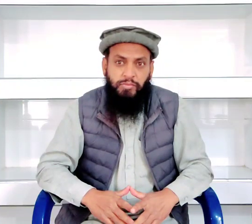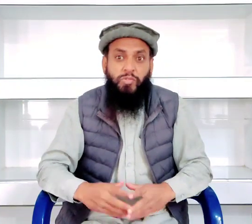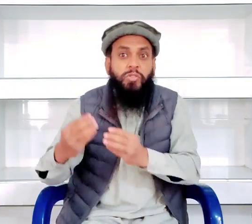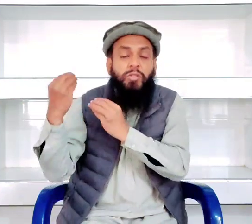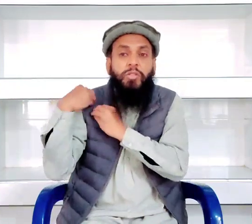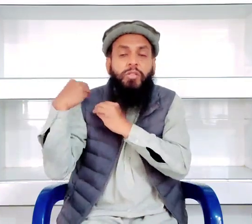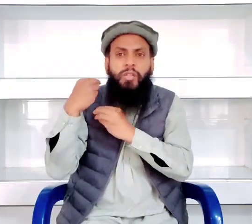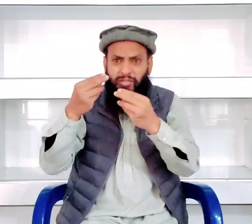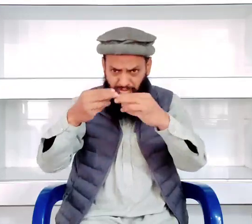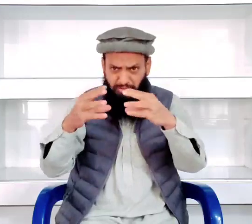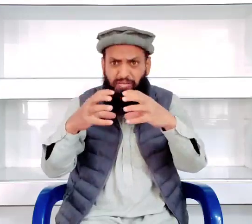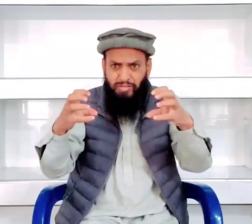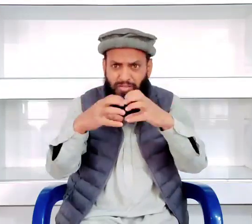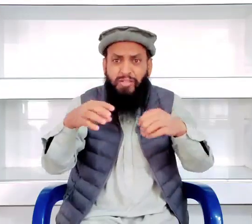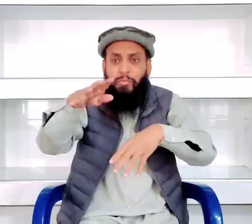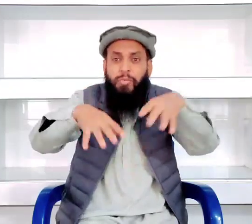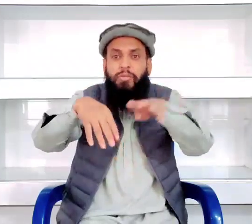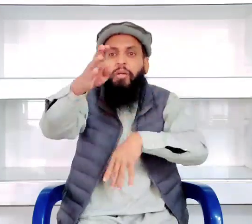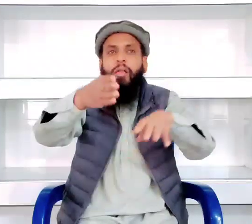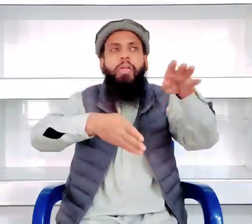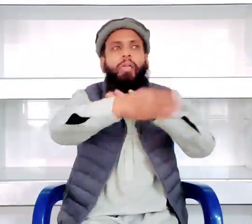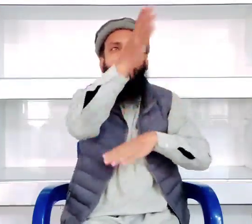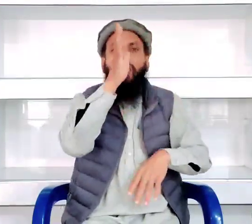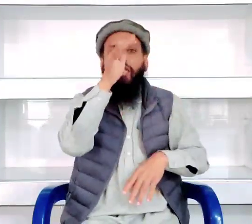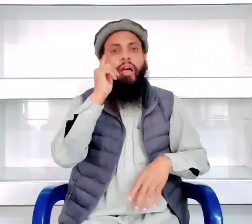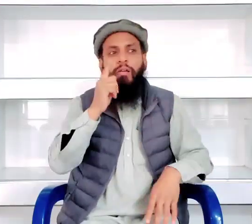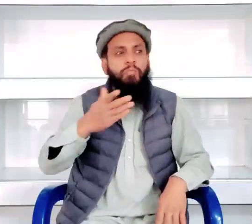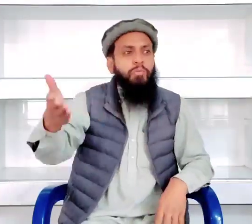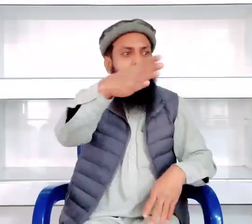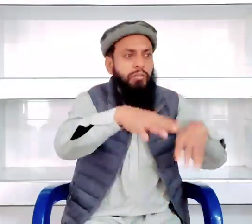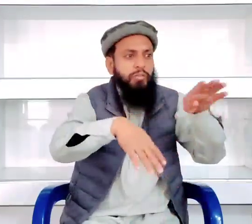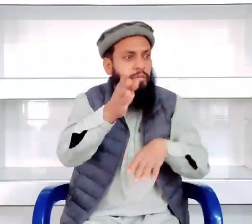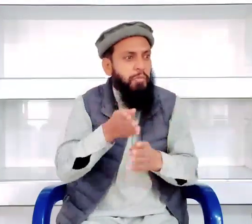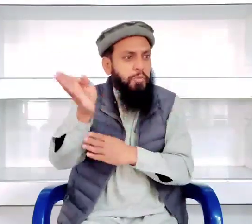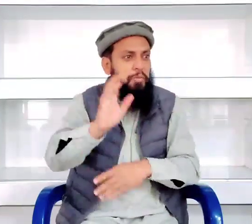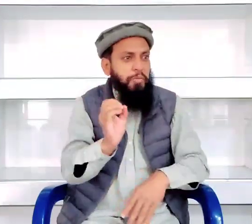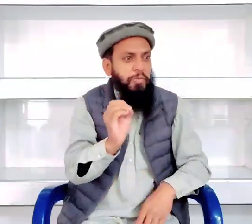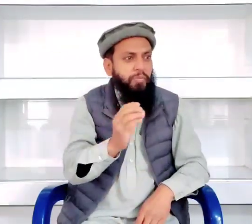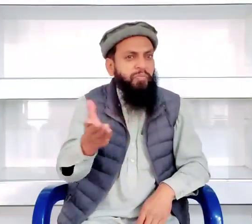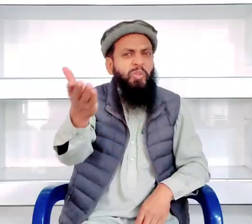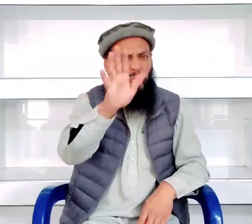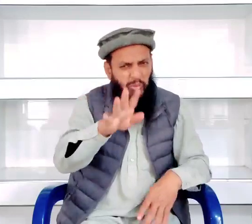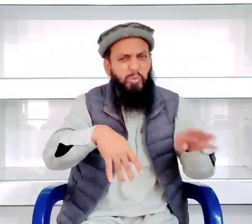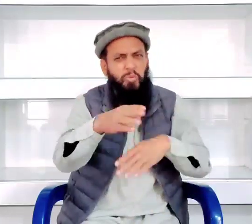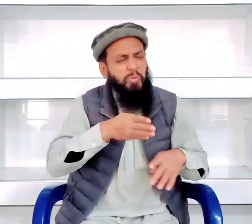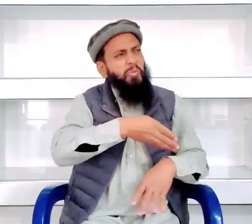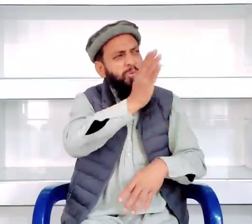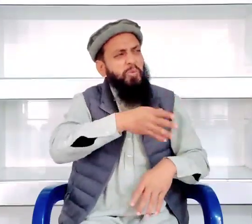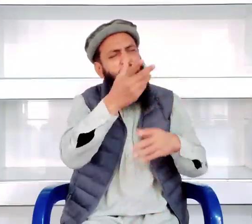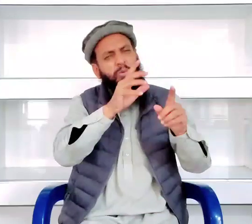واسطے میرے دوستو بازار کے اندر داخل ہو جو داخل ہونے لگے آئے دعا ضرور پڑھنی چاہیے اور جب جب بازار کے